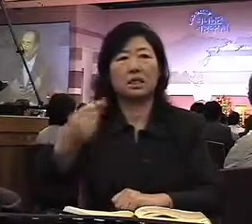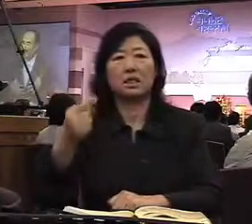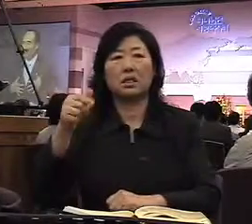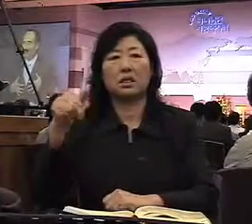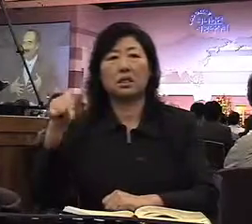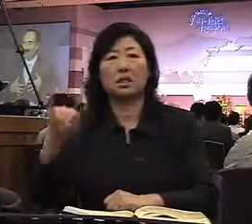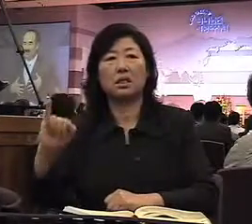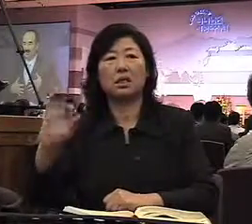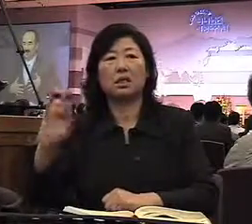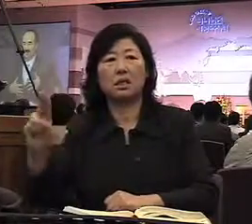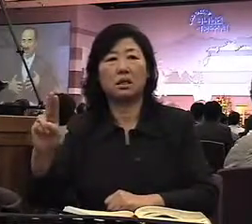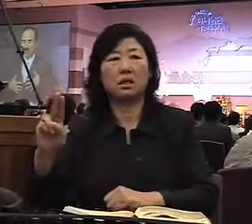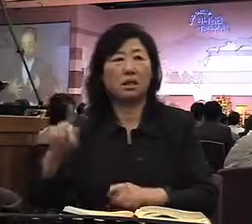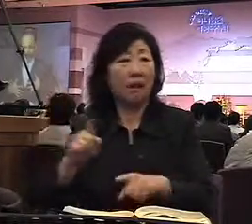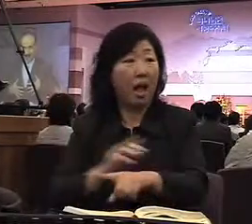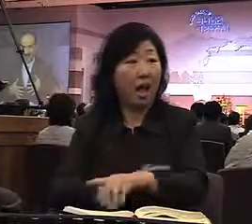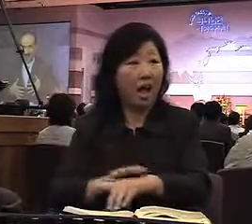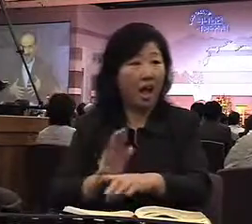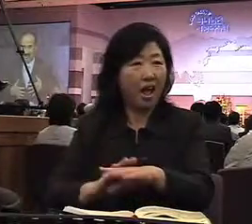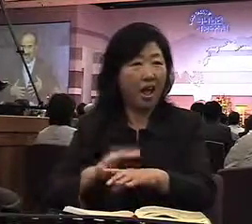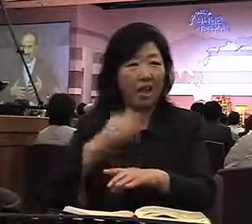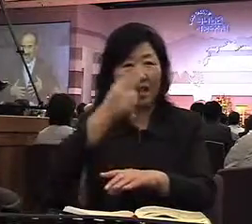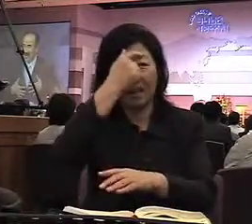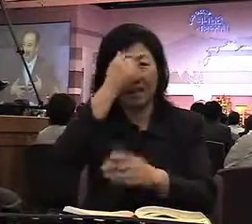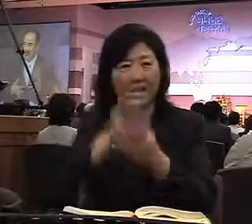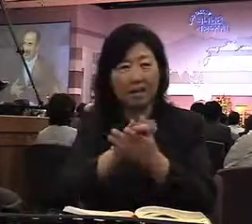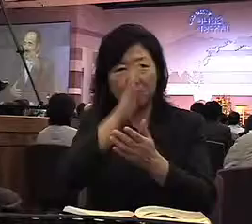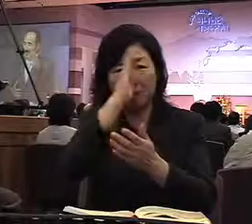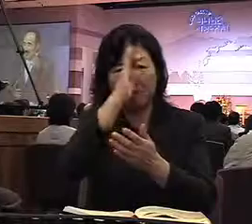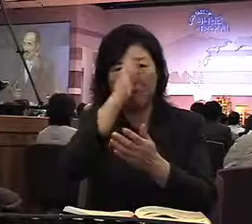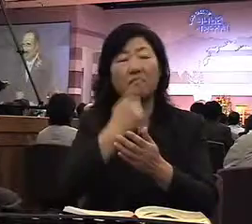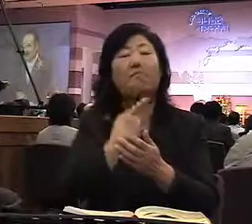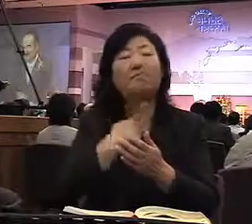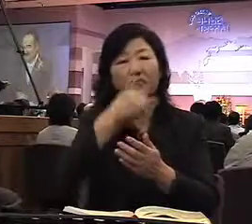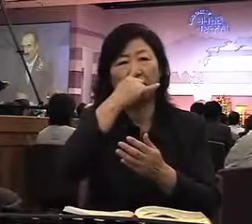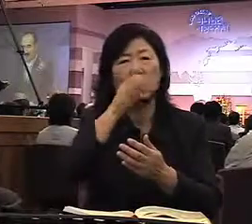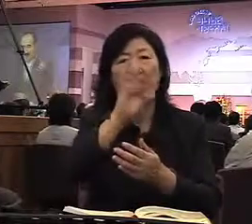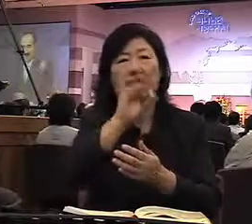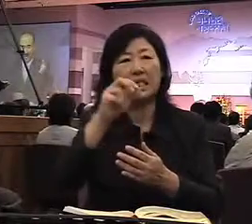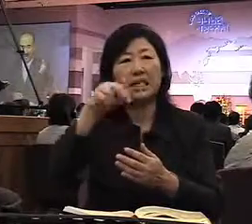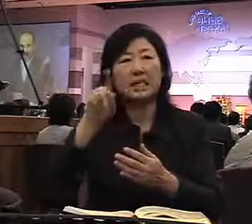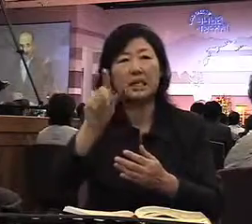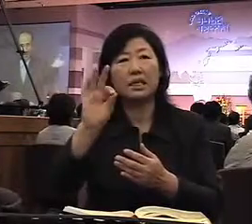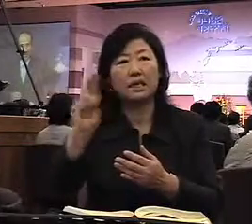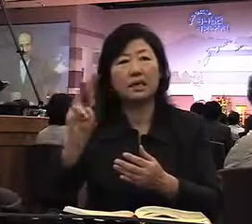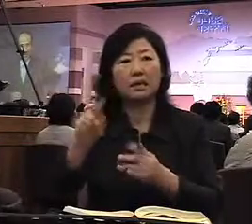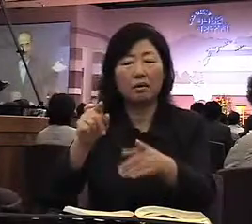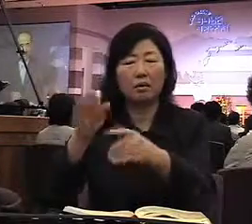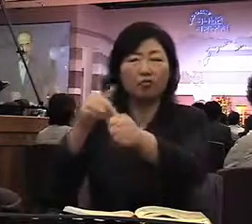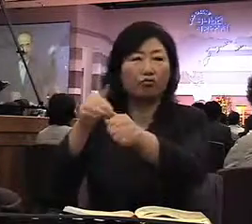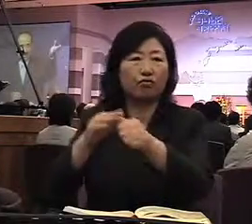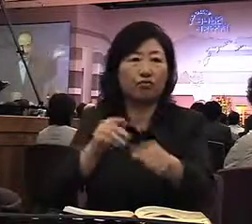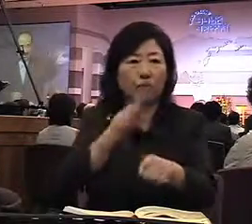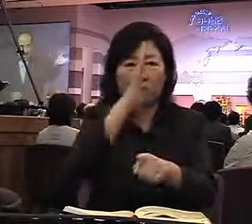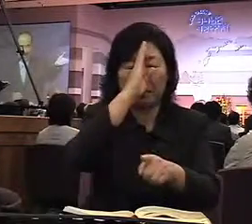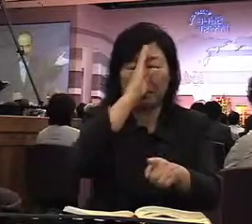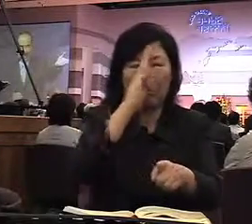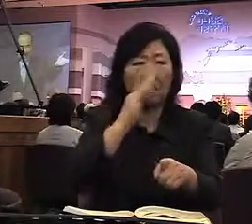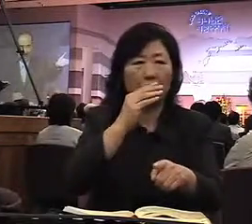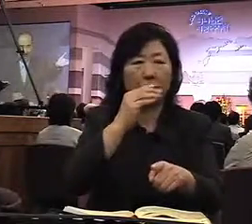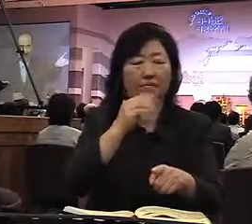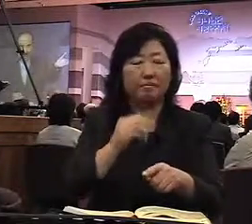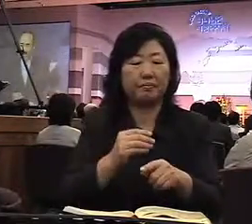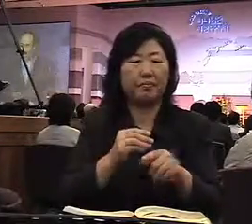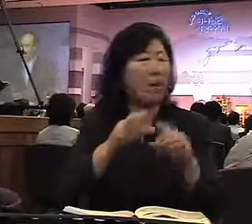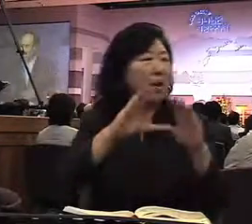난 너무너무 좋아요. 여러분 아시다시피 히스기야가 병들었습니다. 하나님 이사야를 불러서 말합니다. 이사야 너 가서 그 병 전이 낫지 않는다고